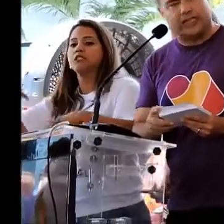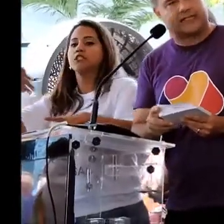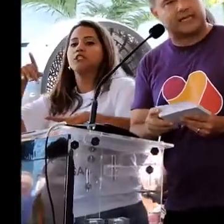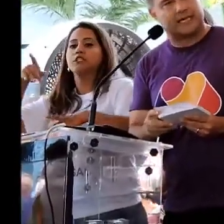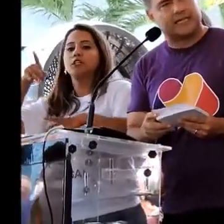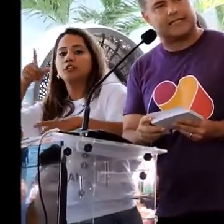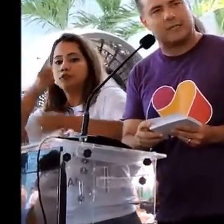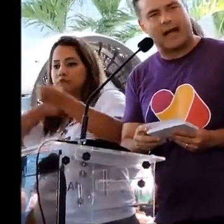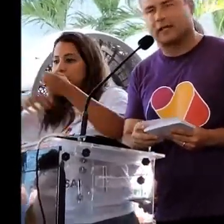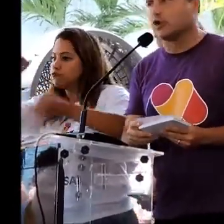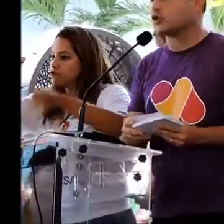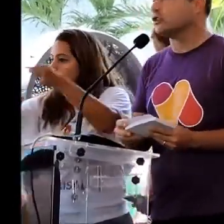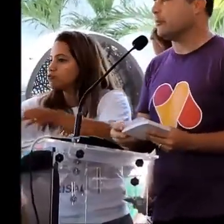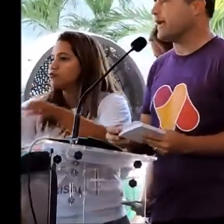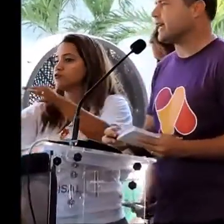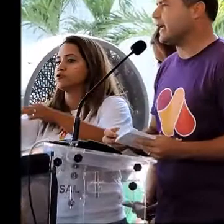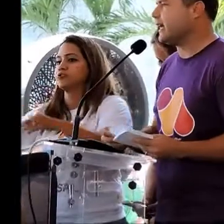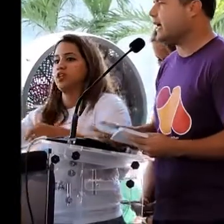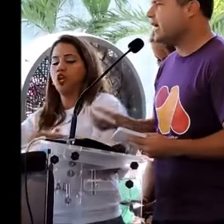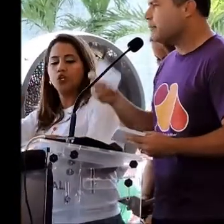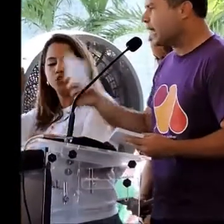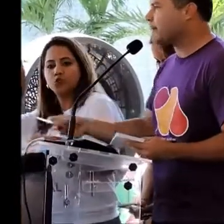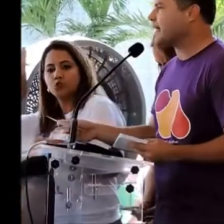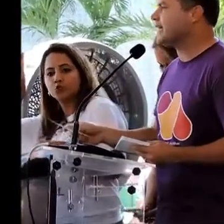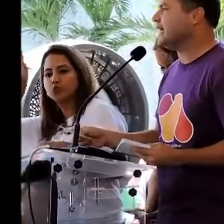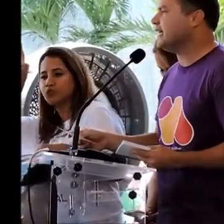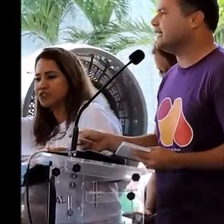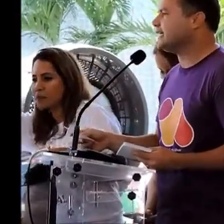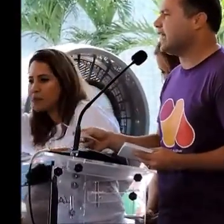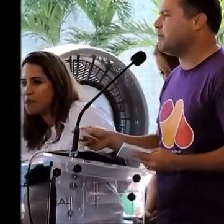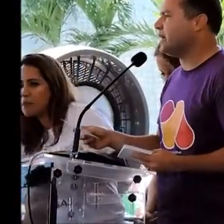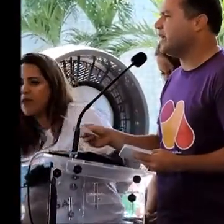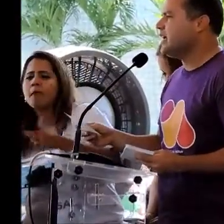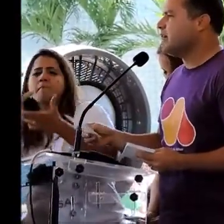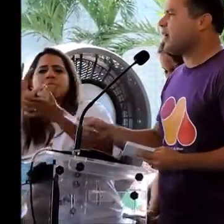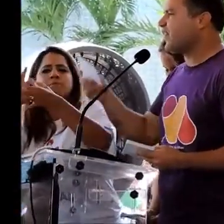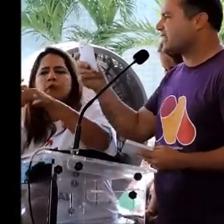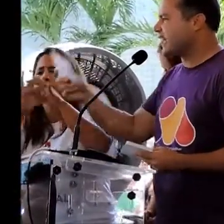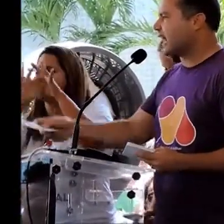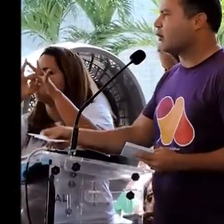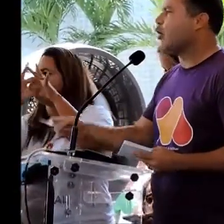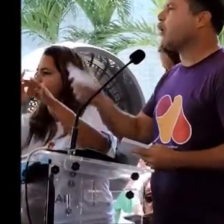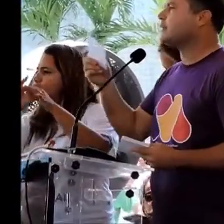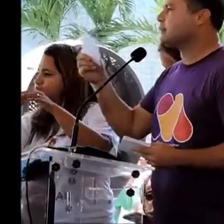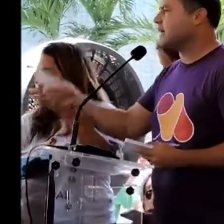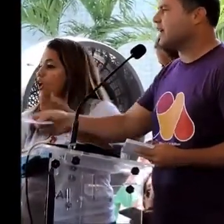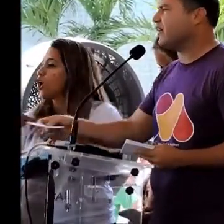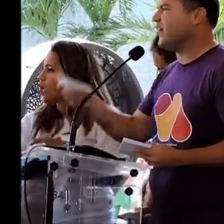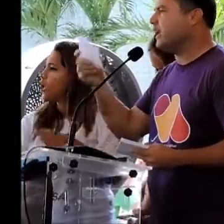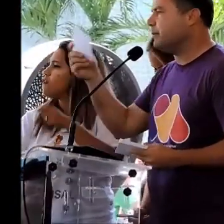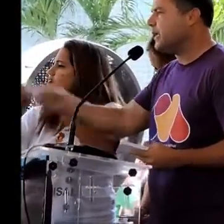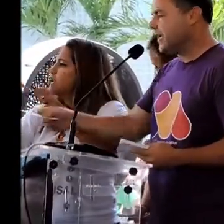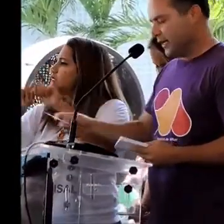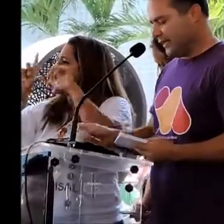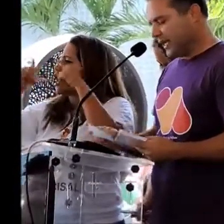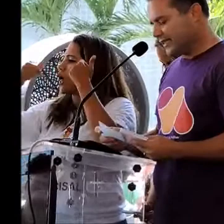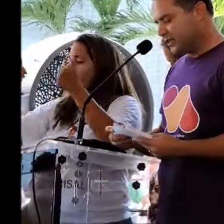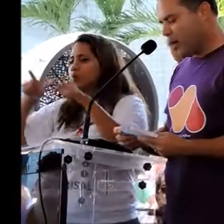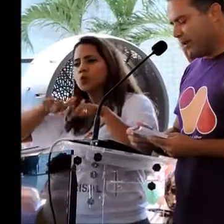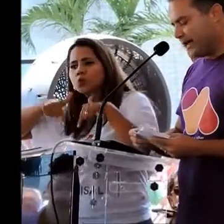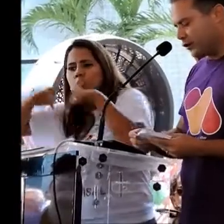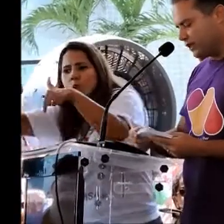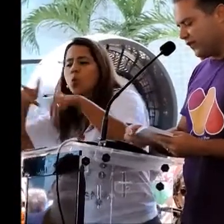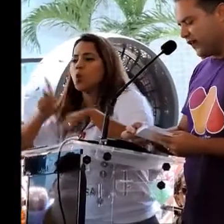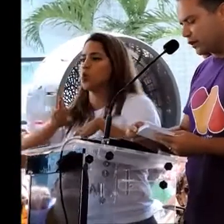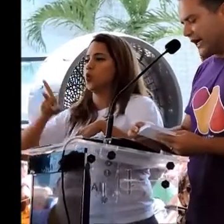Tribunal de Justiça, desembargador Tutmés Ayrã, pela parceria de sempre para fazer Alagoas se manter firme